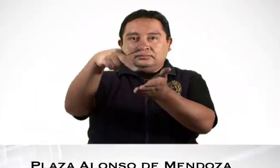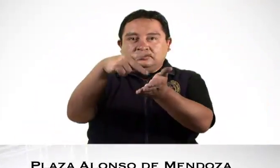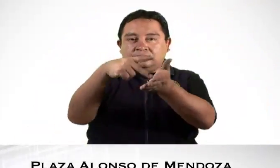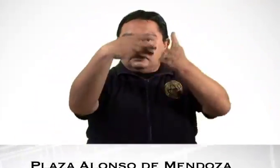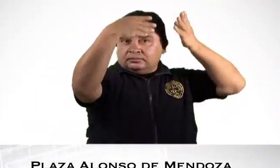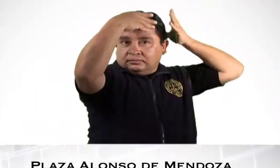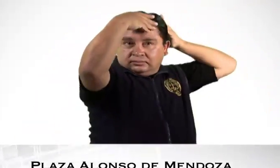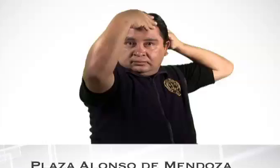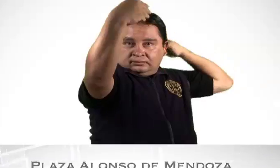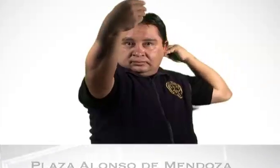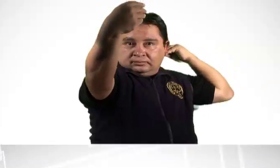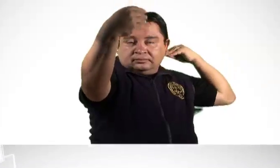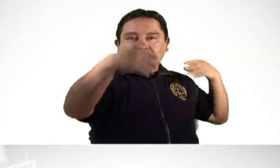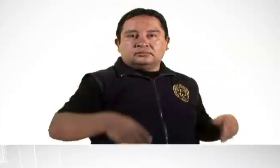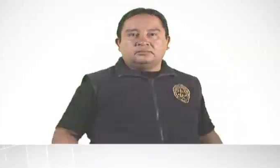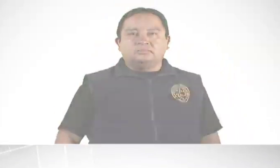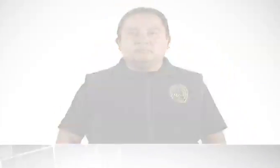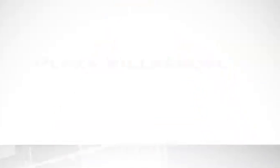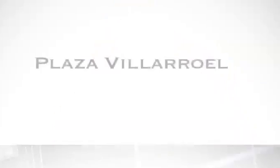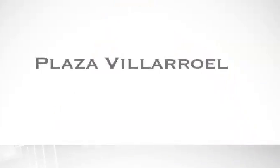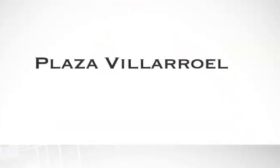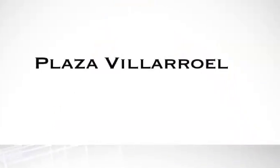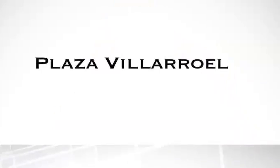Plaza Alonso de Mendoza.